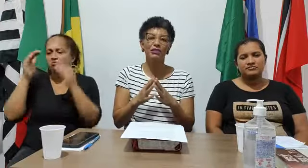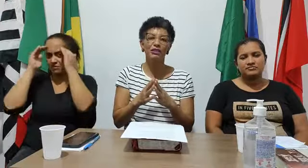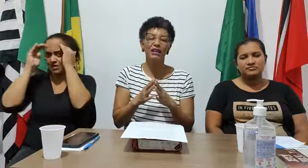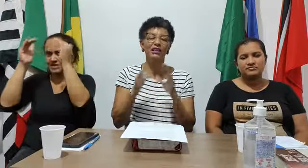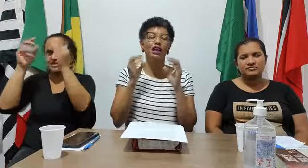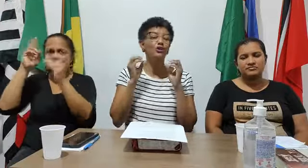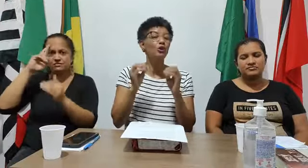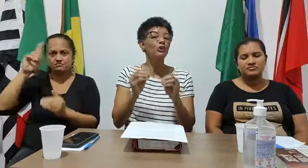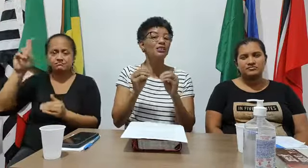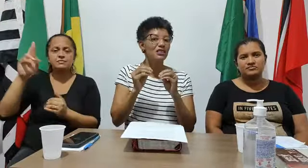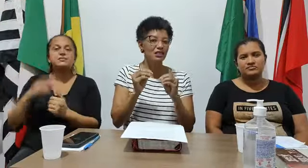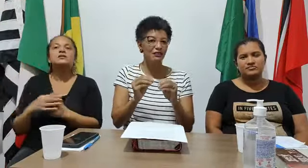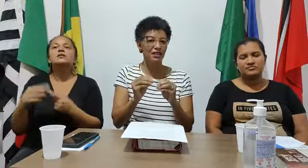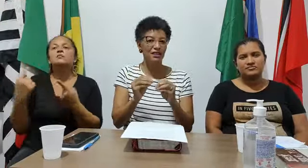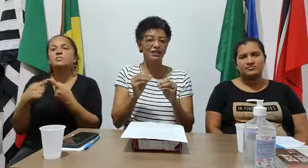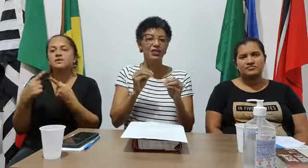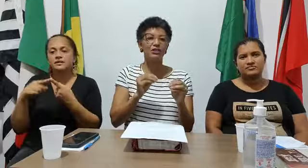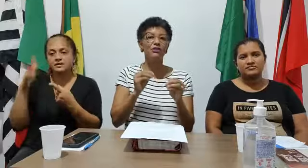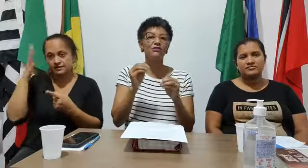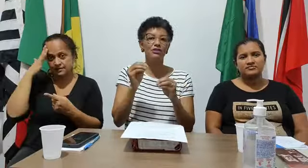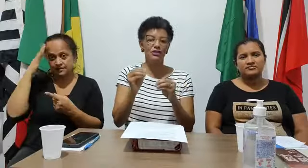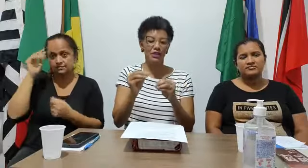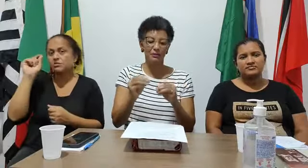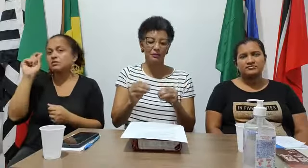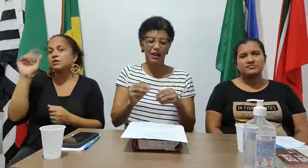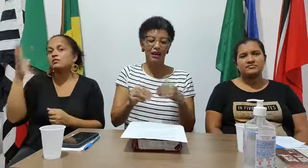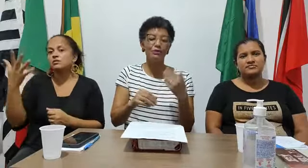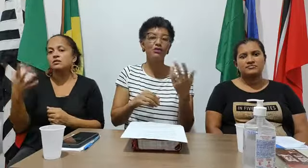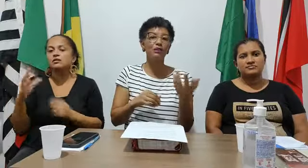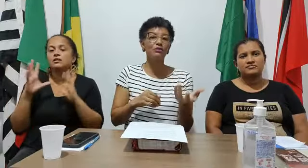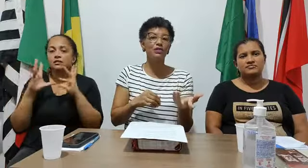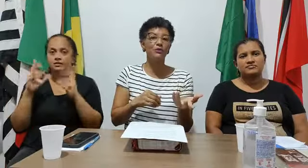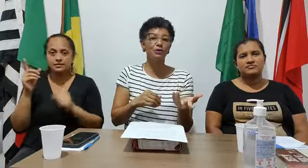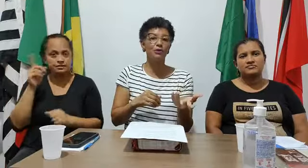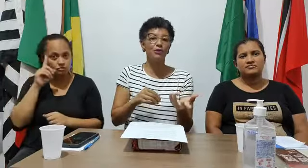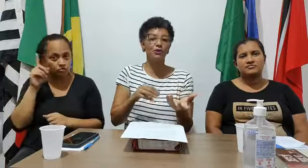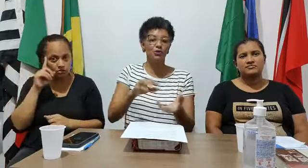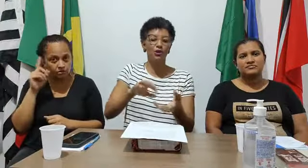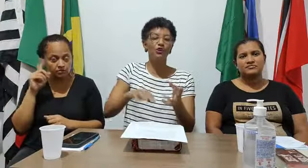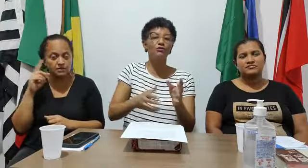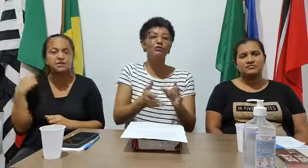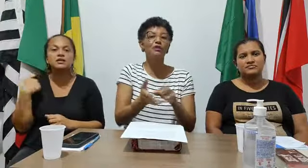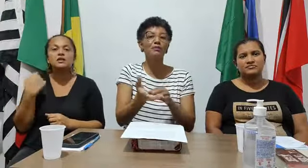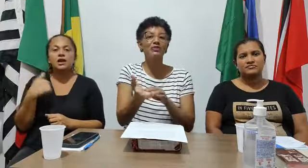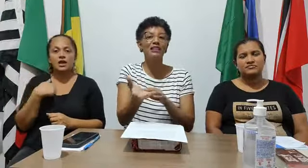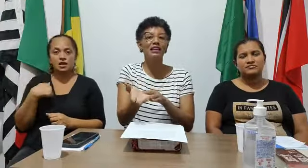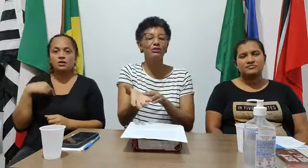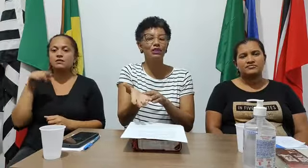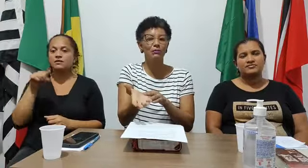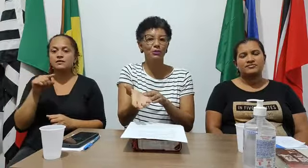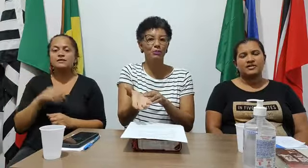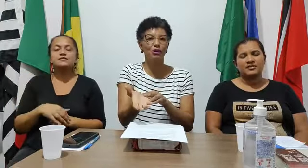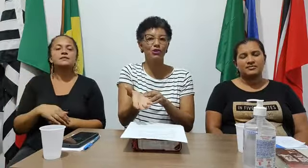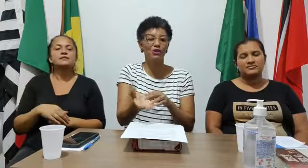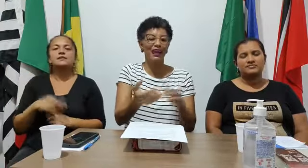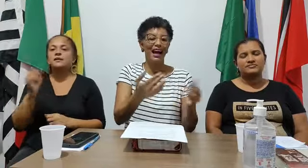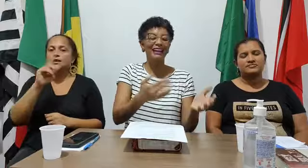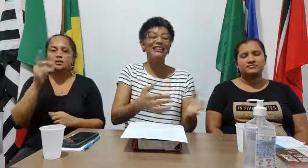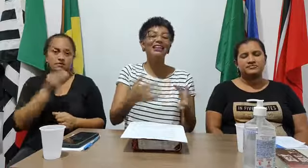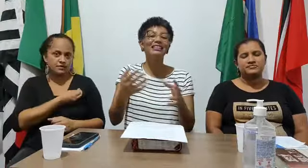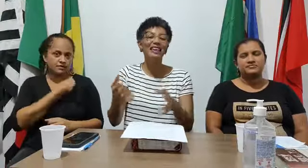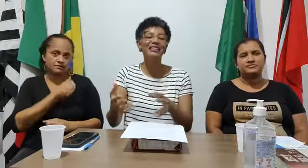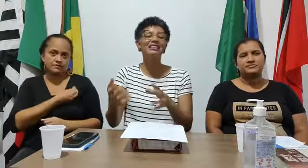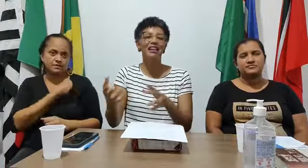sabe o que acontece? Todas as vezes que eu e você abusamos desse propósito ou não vivemos dentro desse propósito,